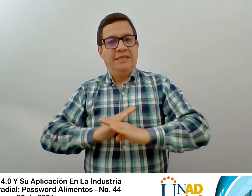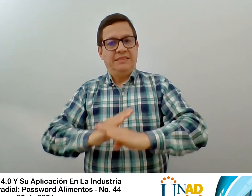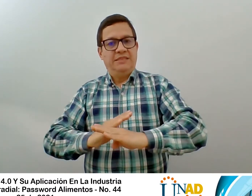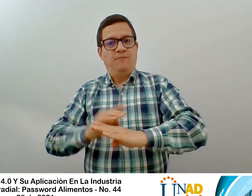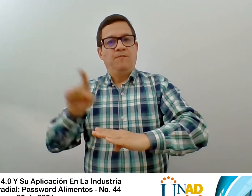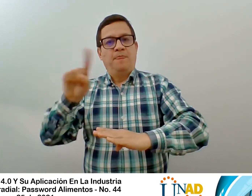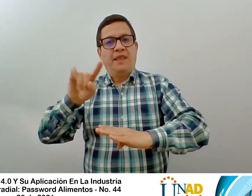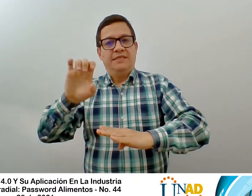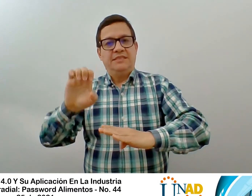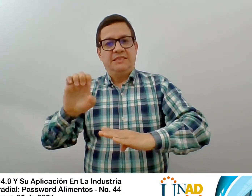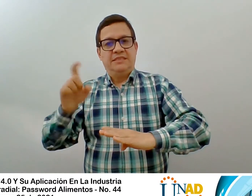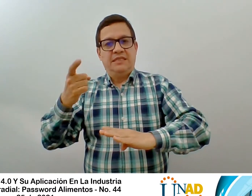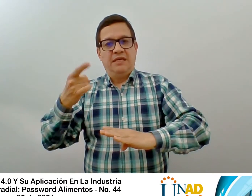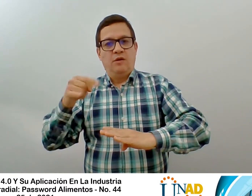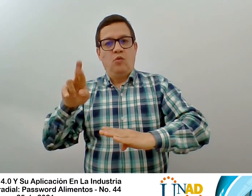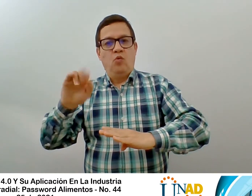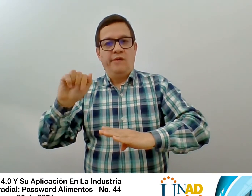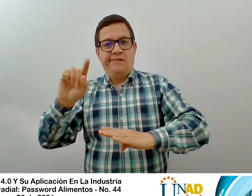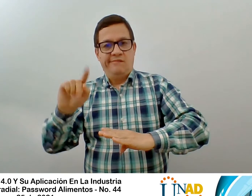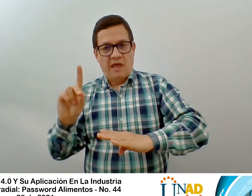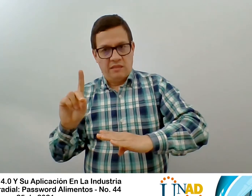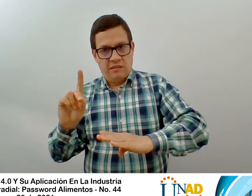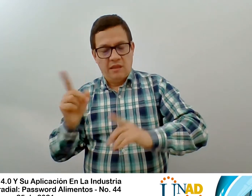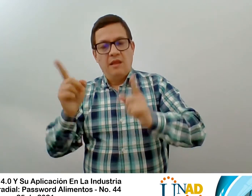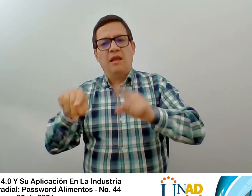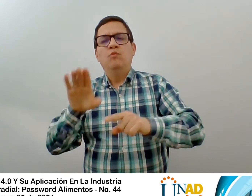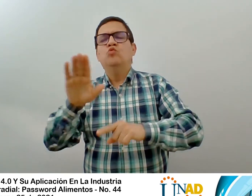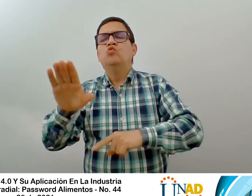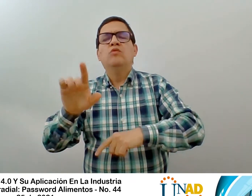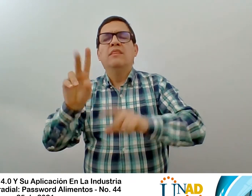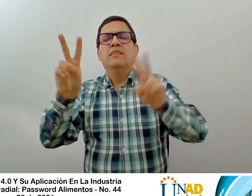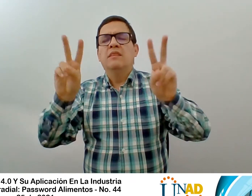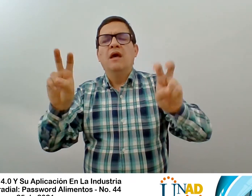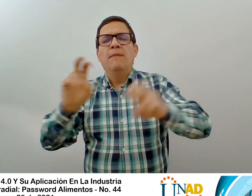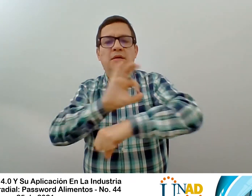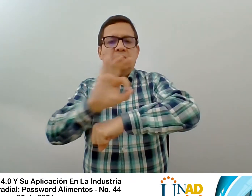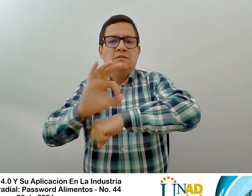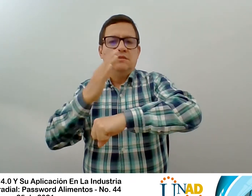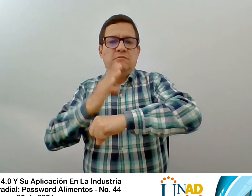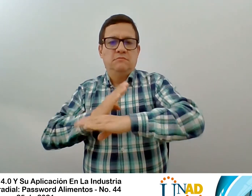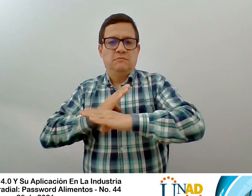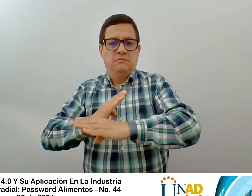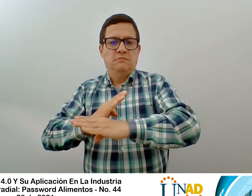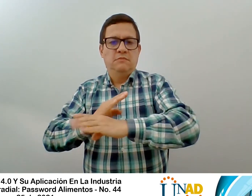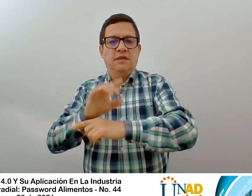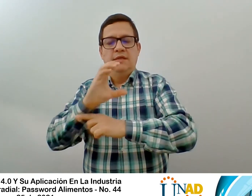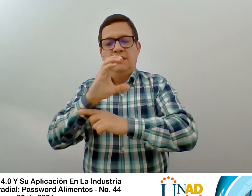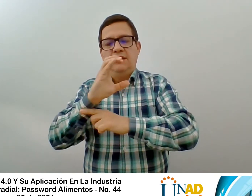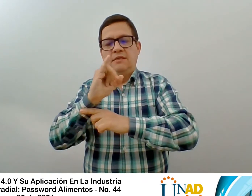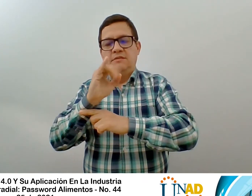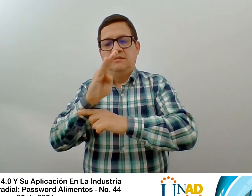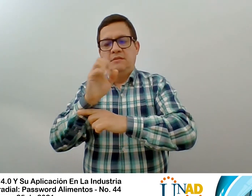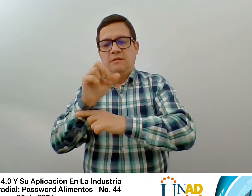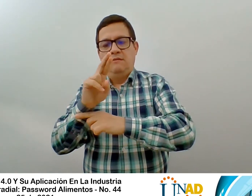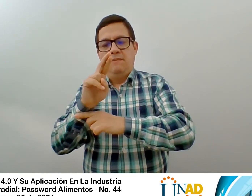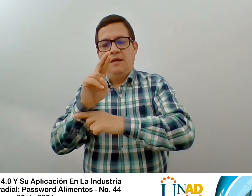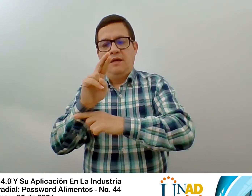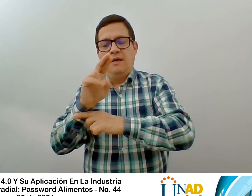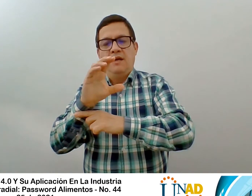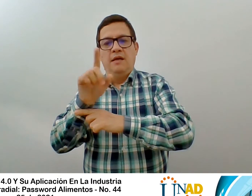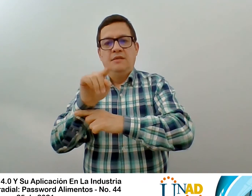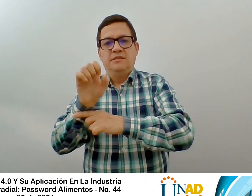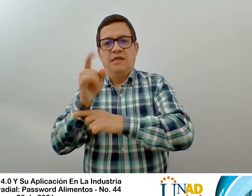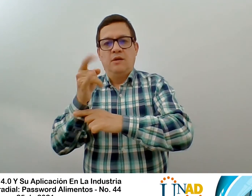importante mantener la seguridad, y en eso también hay una tecnología 4.0 que está relacionada con la ciberseguridad. No solo